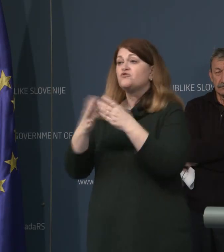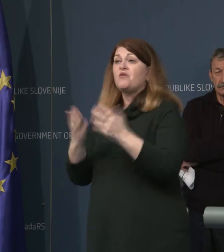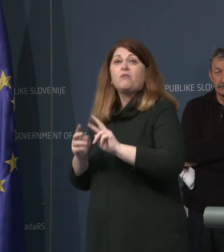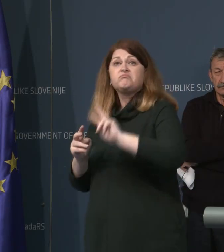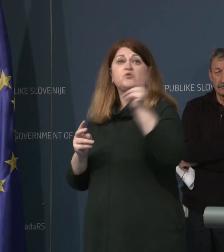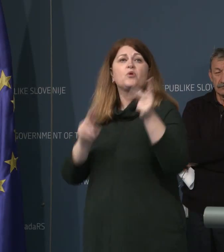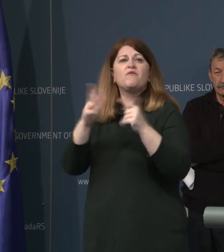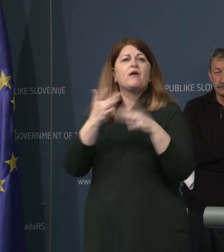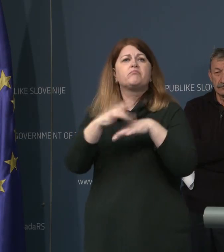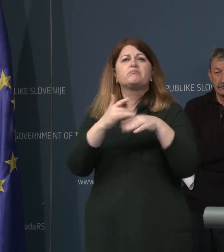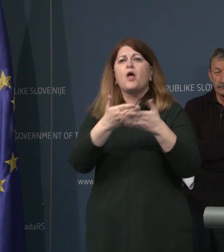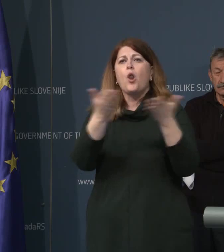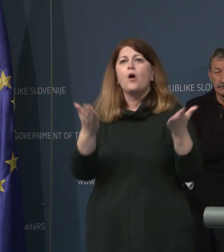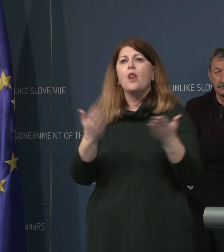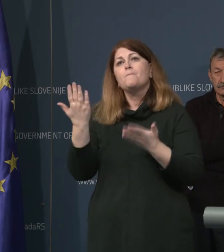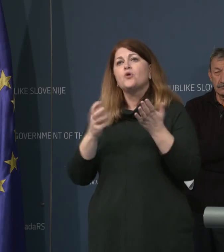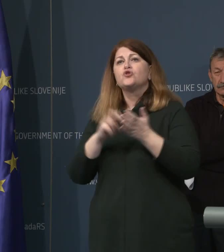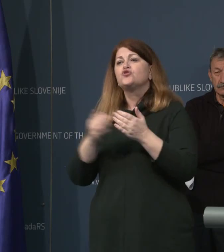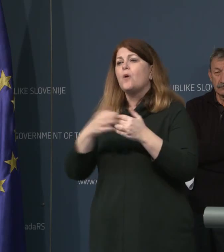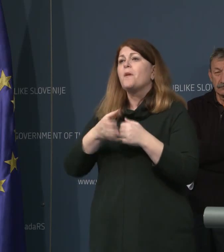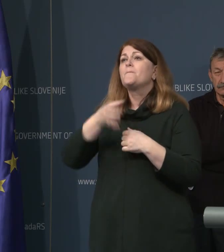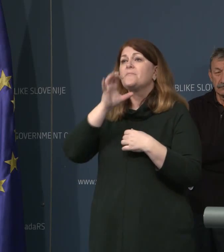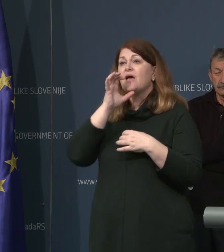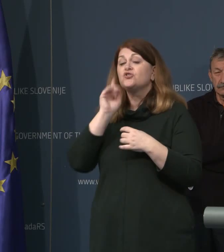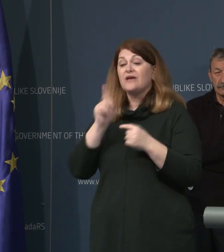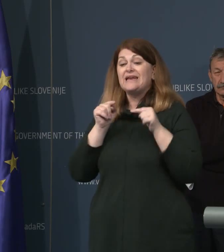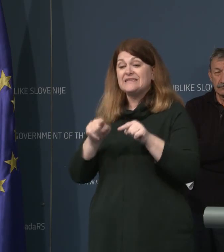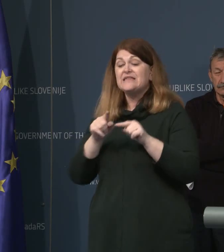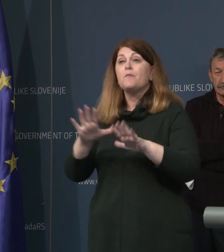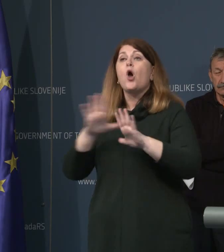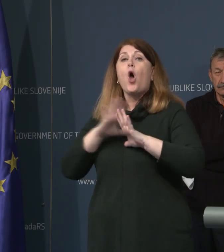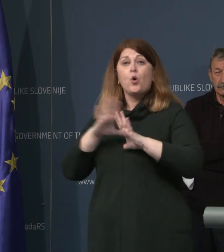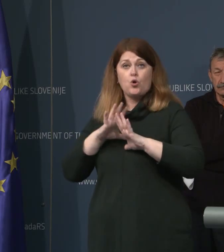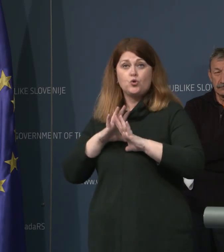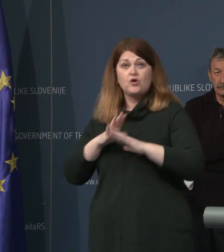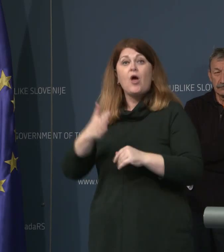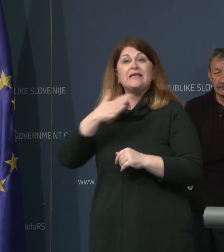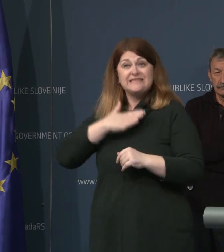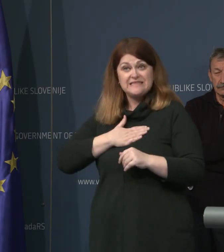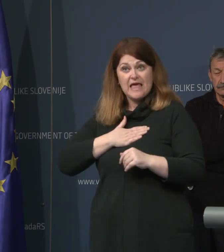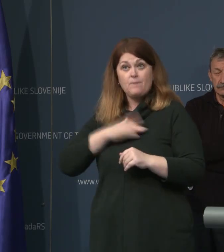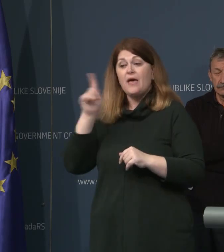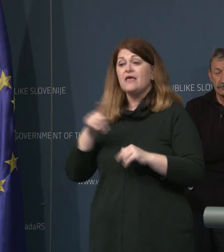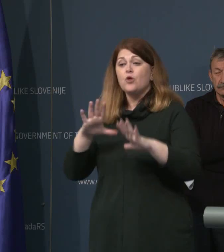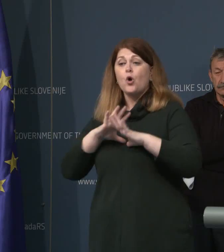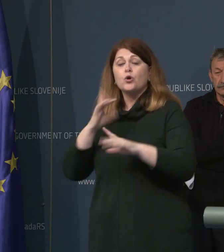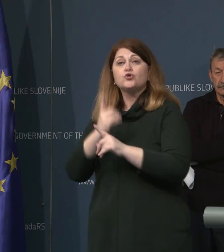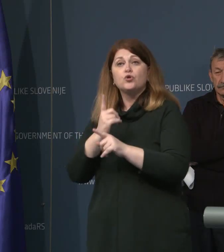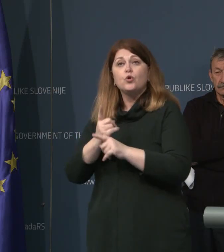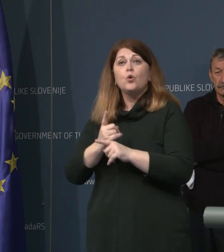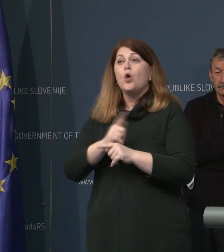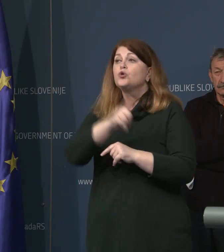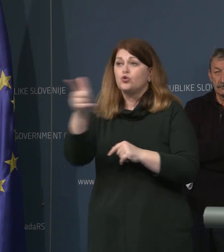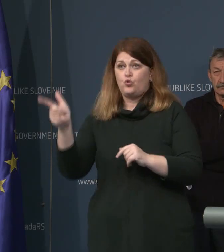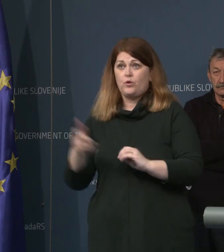v nekem lokalu, mogoče še ob kakšnih pijači, ker s tem ogrožajo sebe in s tem ogrožajo tudi